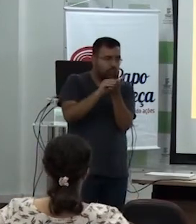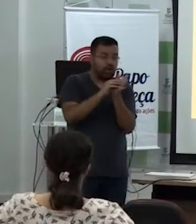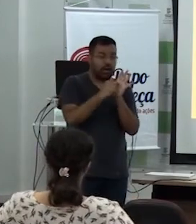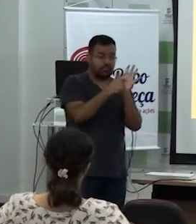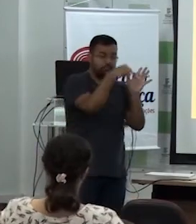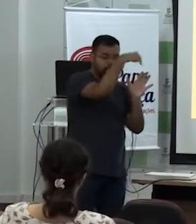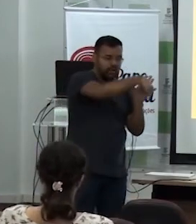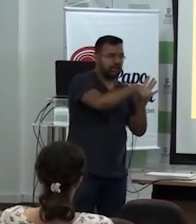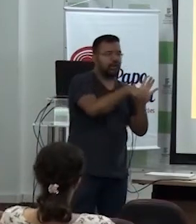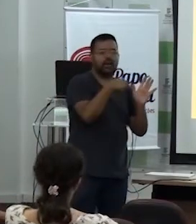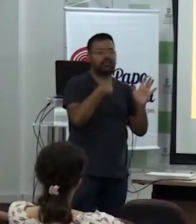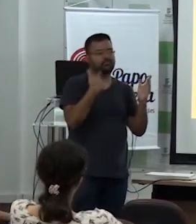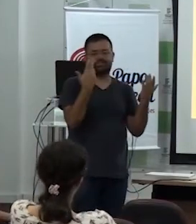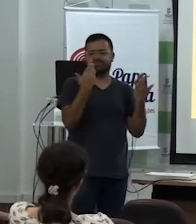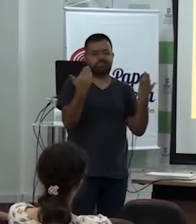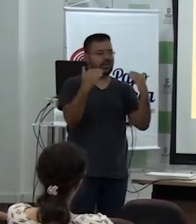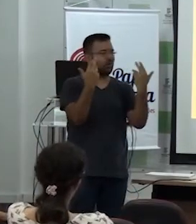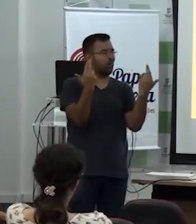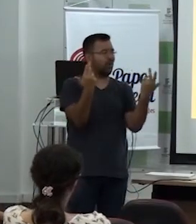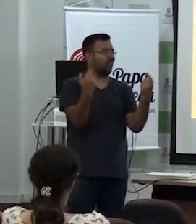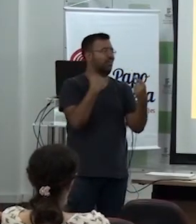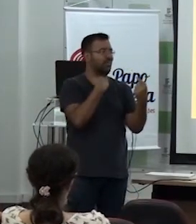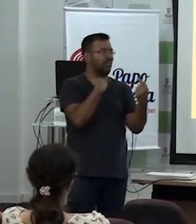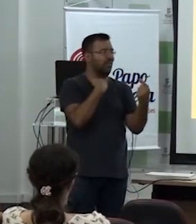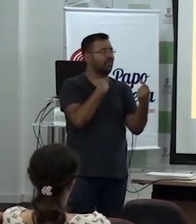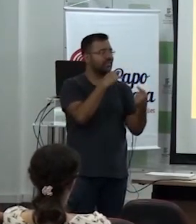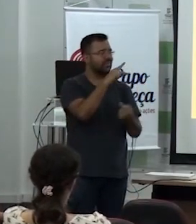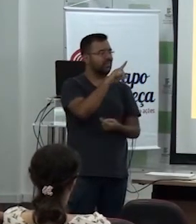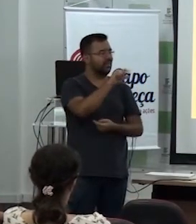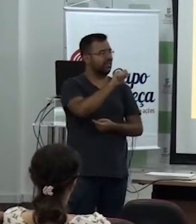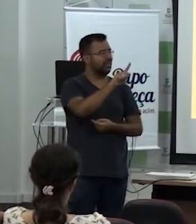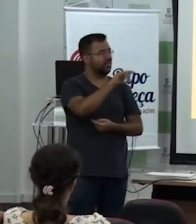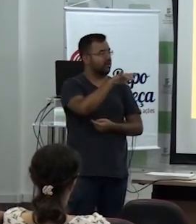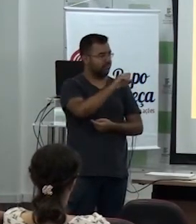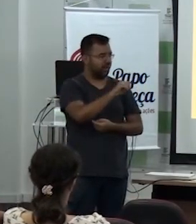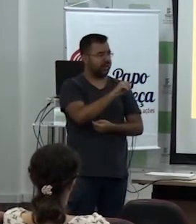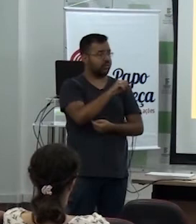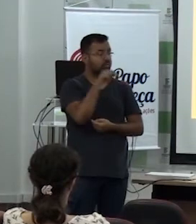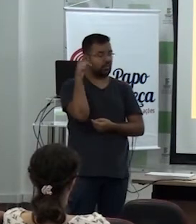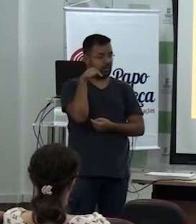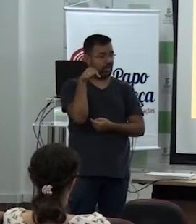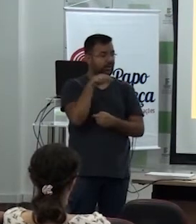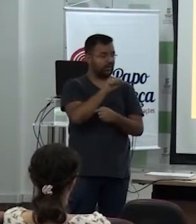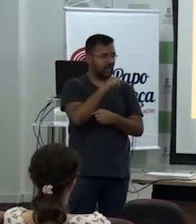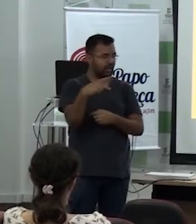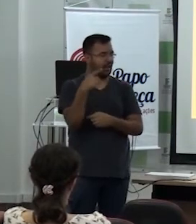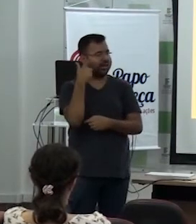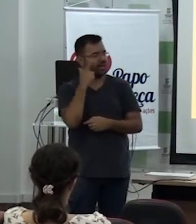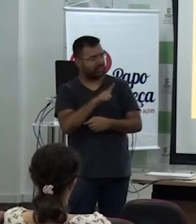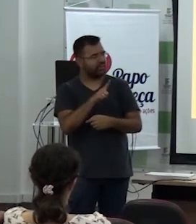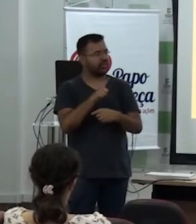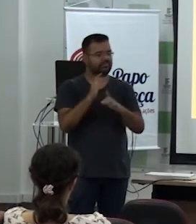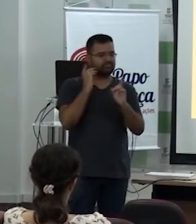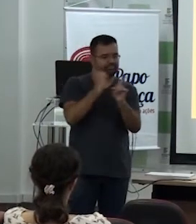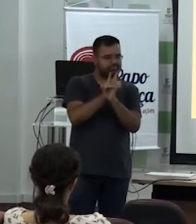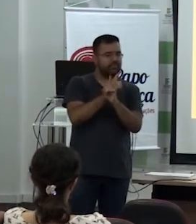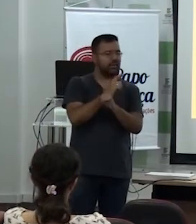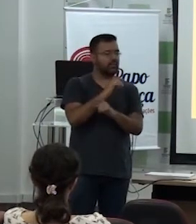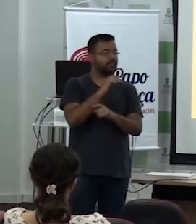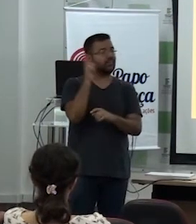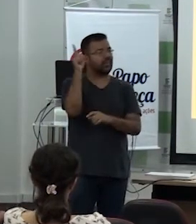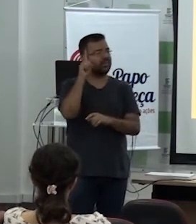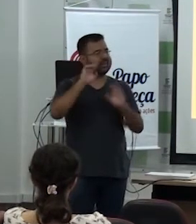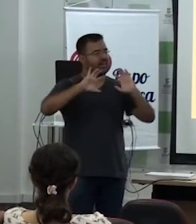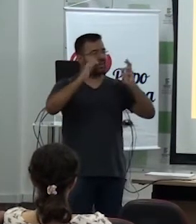que alunos têm. Então, é uma ferramenta. No último evento que a gente foi agora, no TISE,